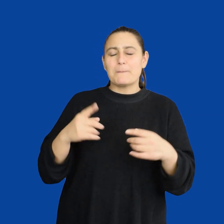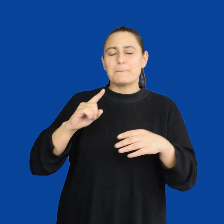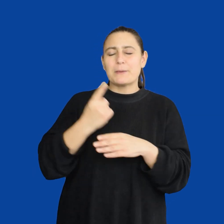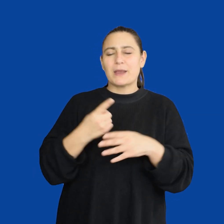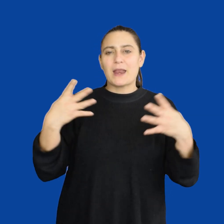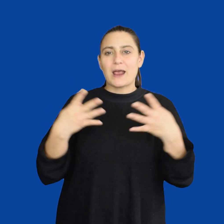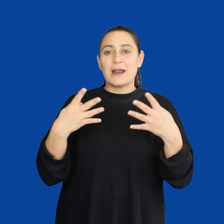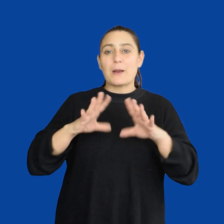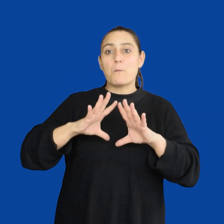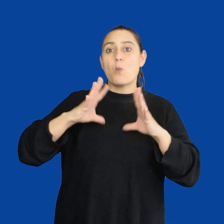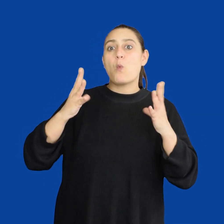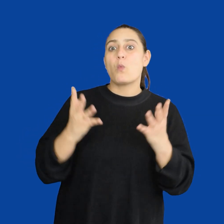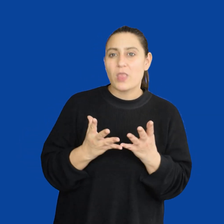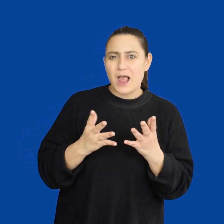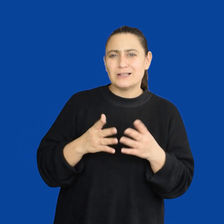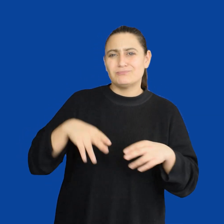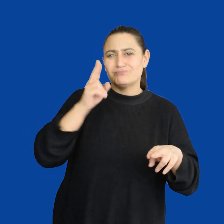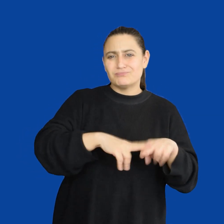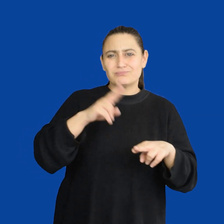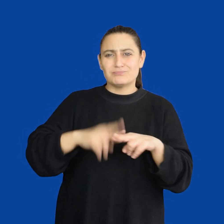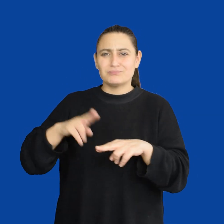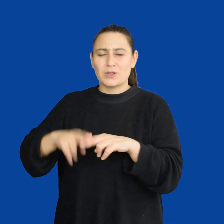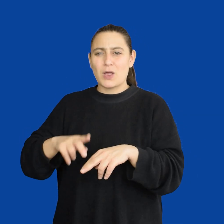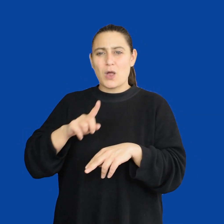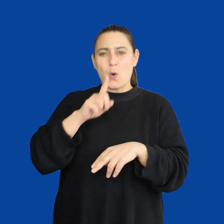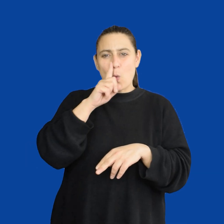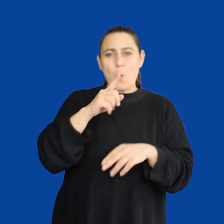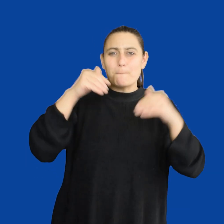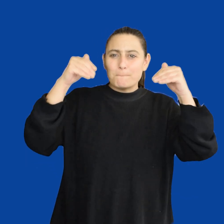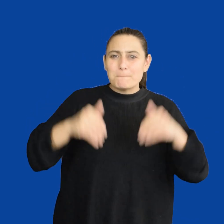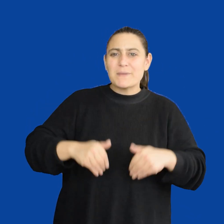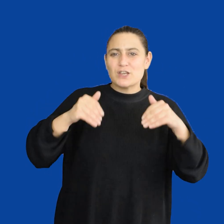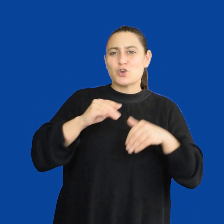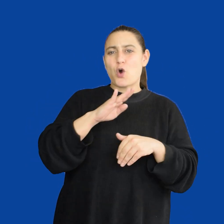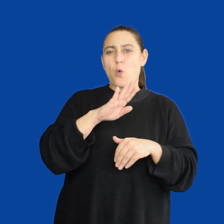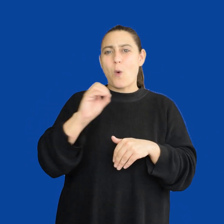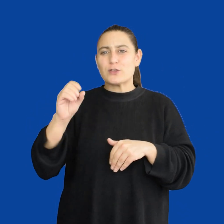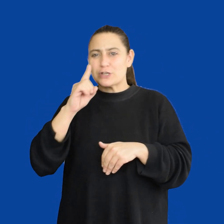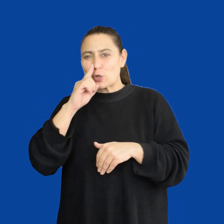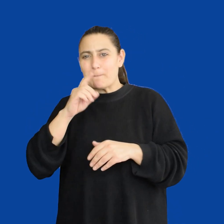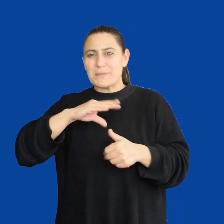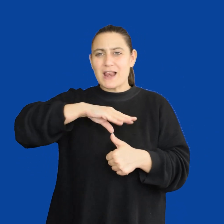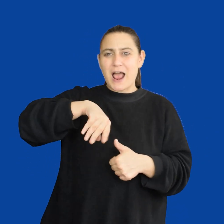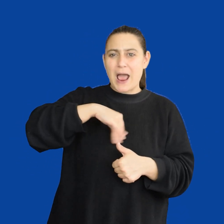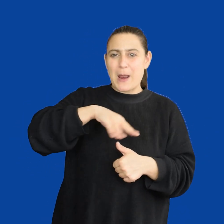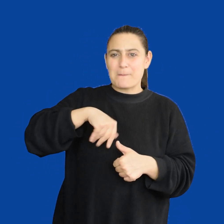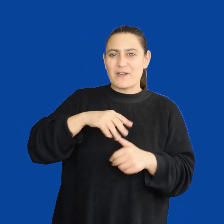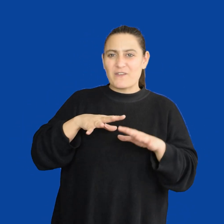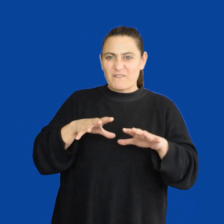lugar durante la Primera Guerra Mundial y se cobró la vida de 1.400.000 armenios que residían en el ya decadente